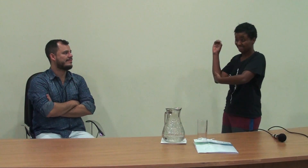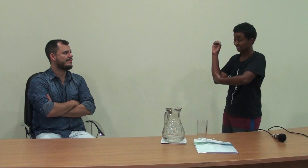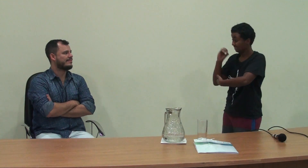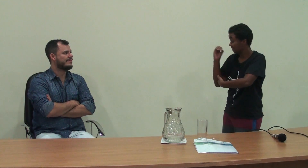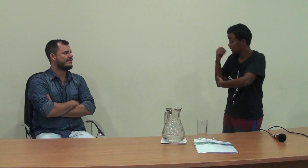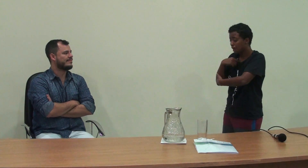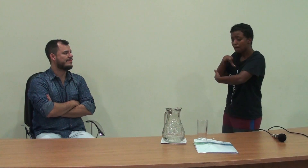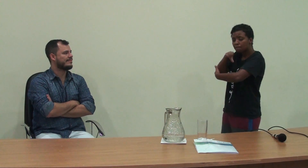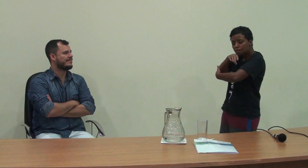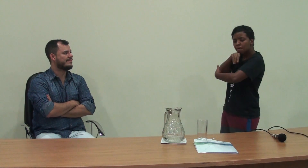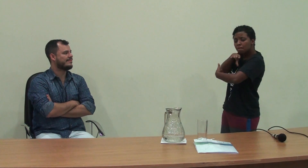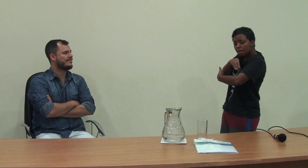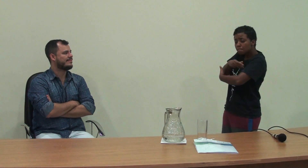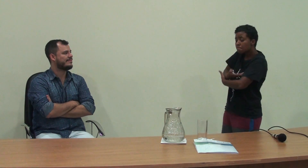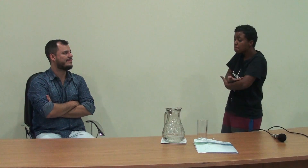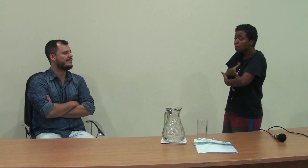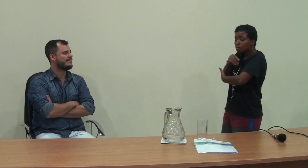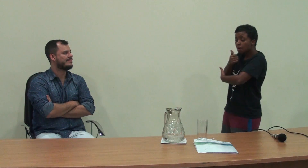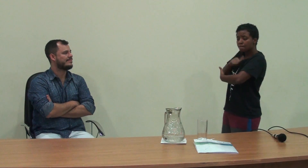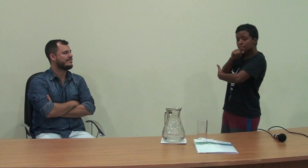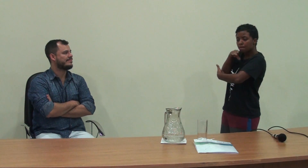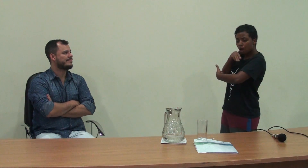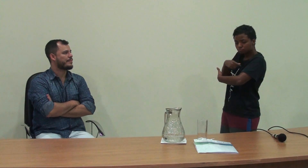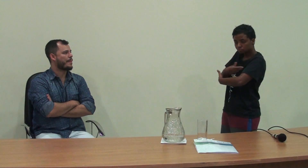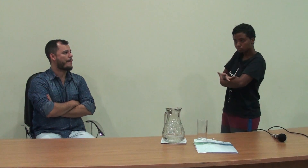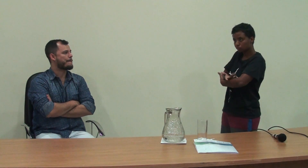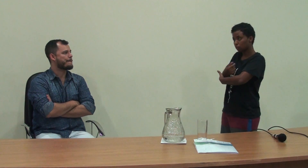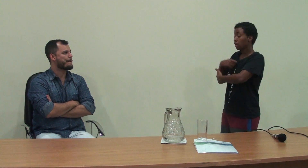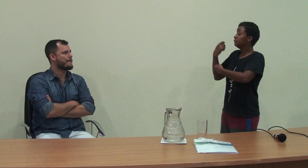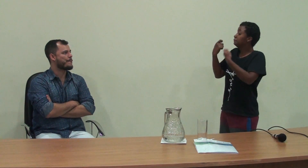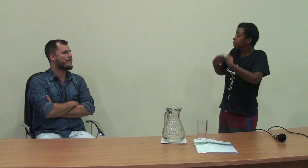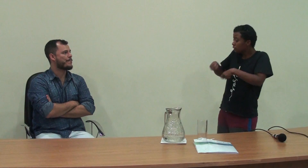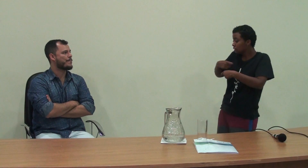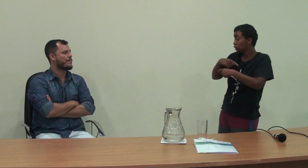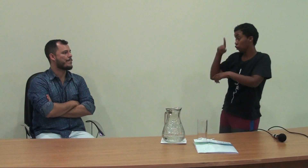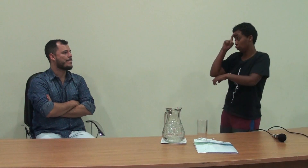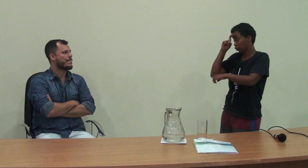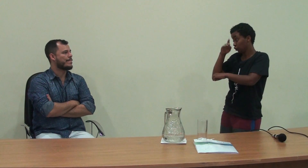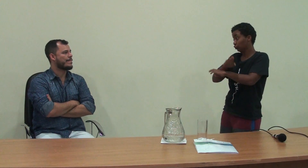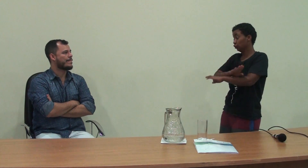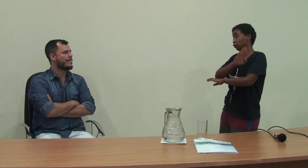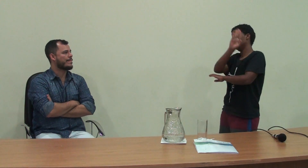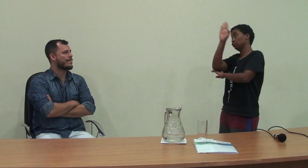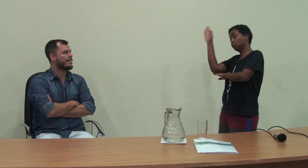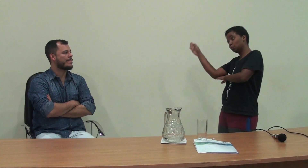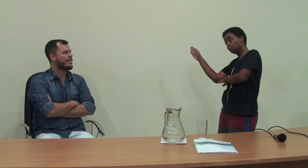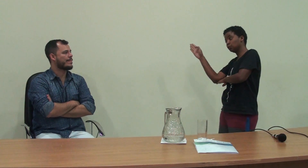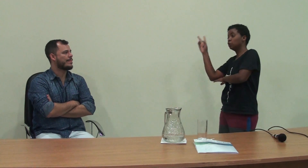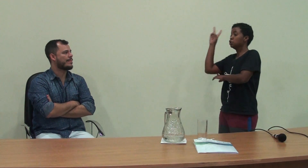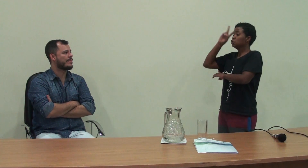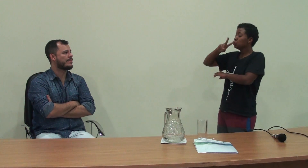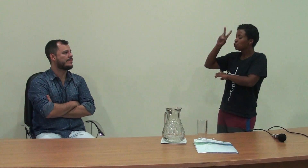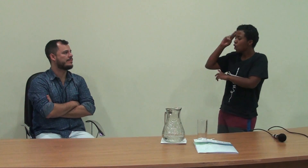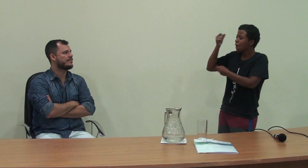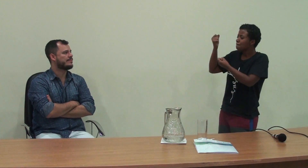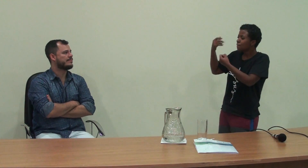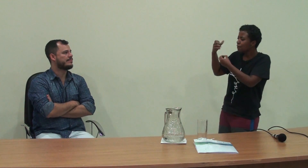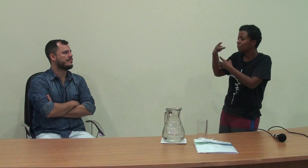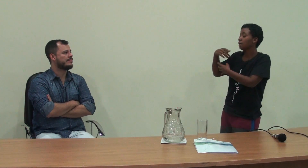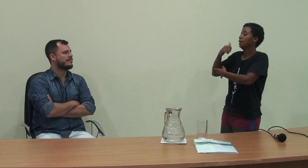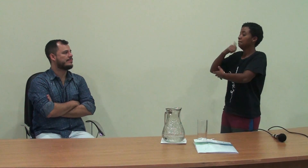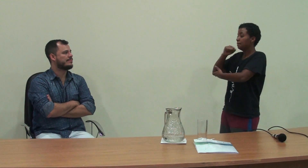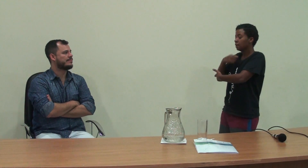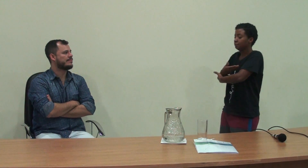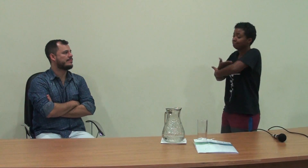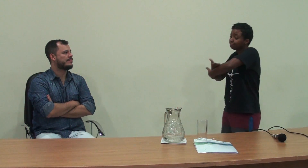entender. E eu não ouvia nada. E foi aí que eles perceberam que eu era um bebê surdo. Porque me levaram ao